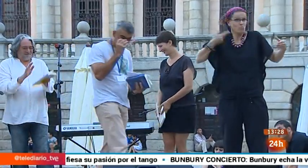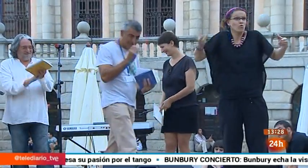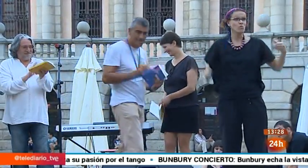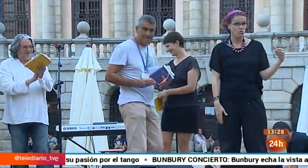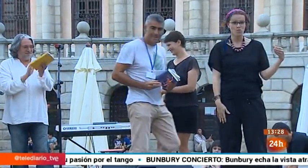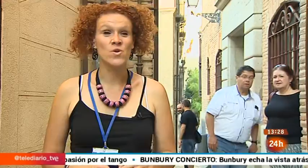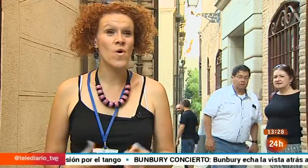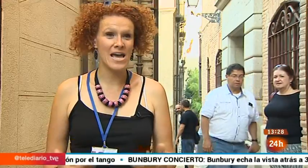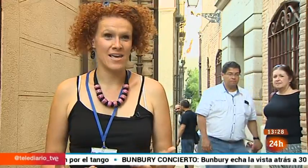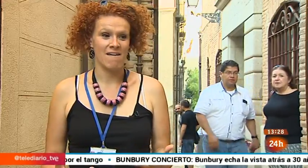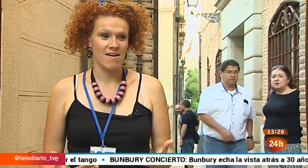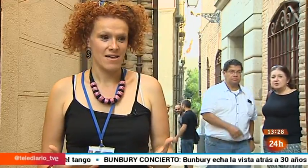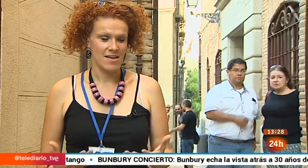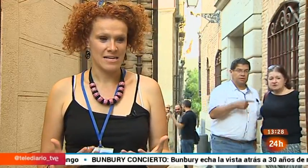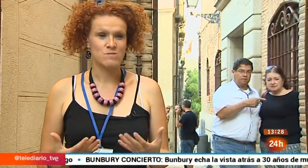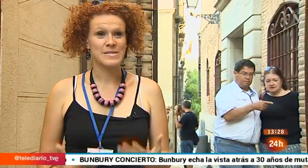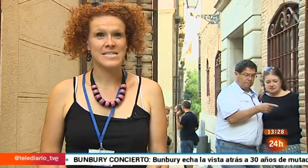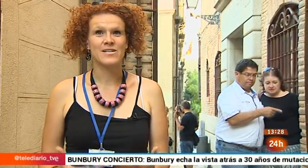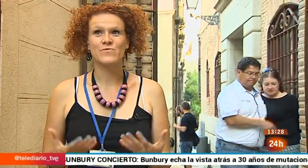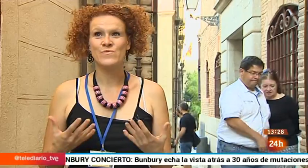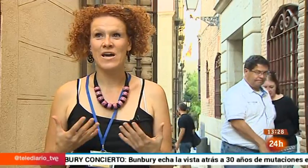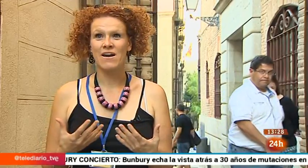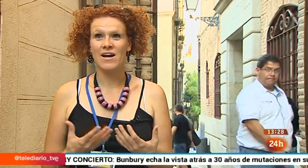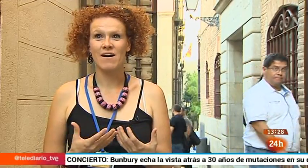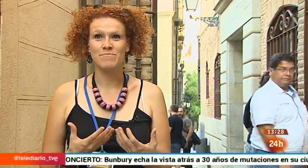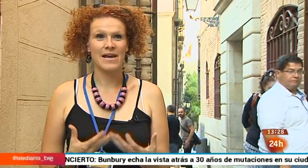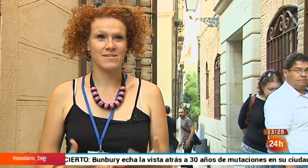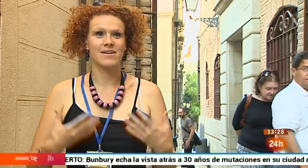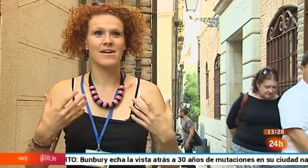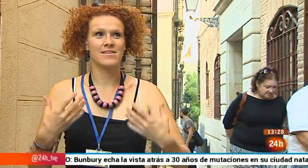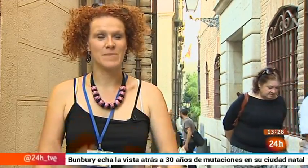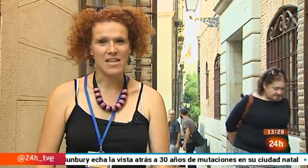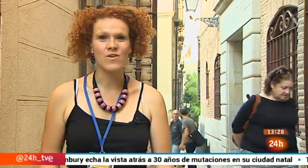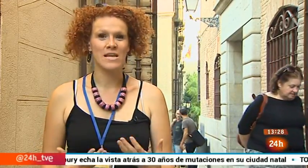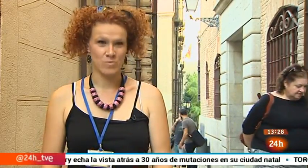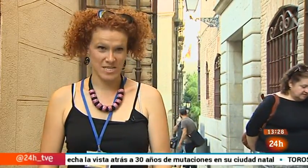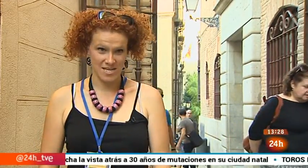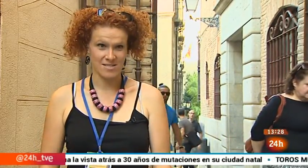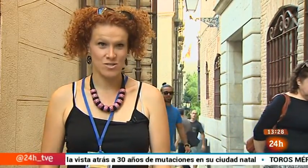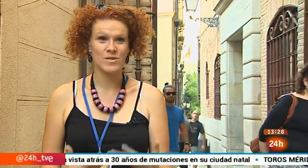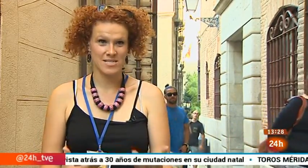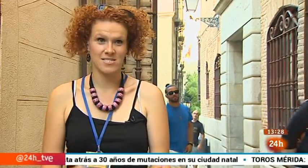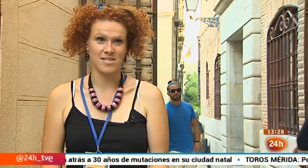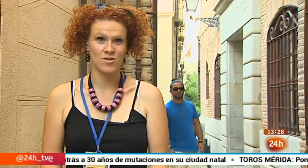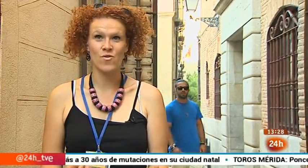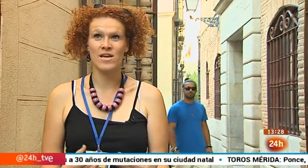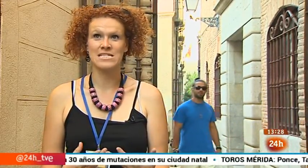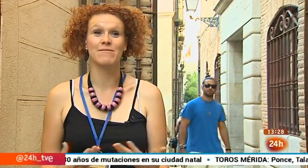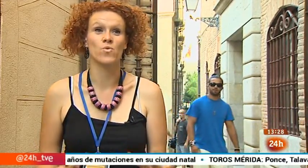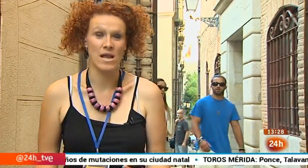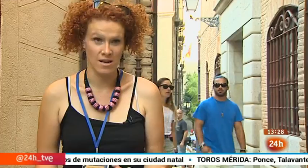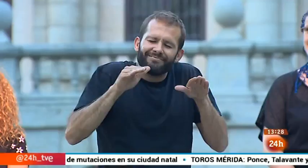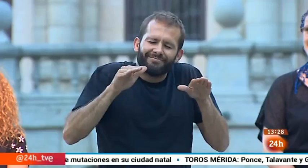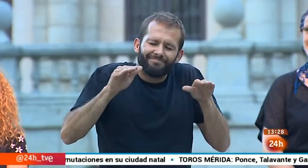la lengua de signos. No hay en España una práctica de interpretación de la poesía, no existe, no